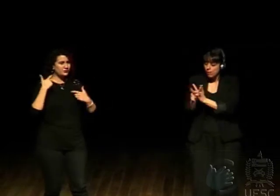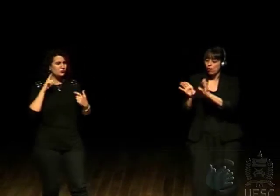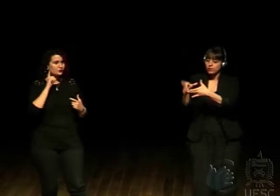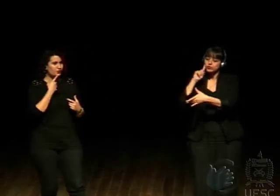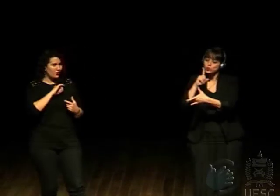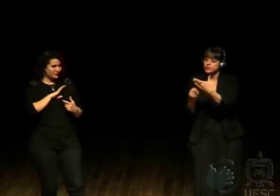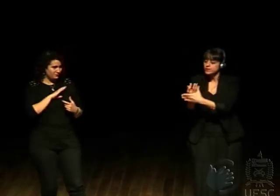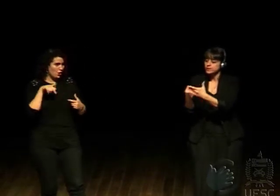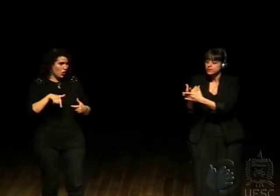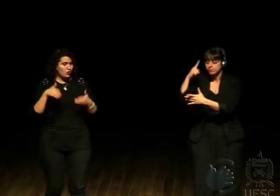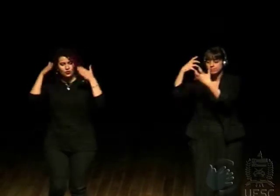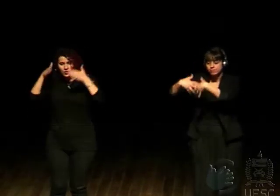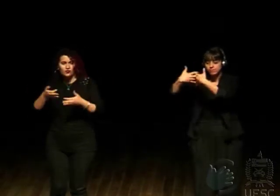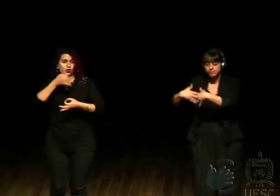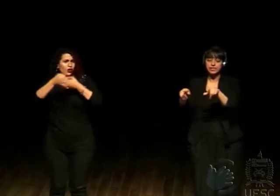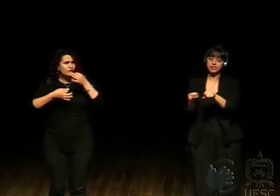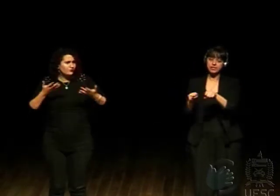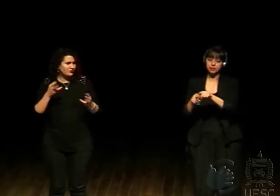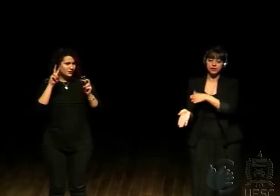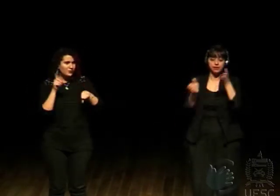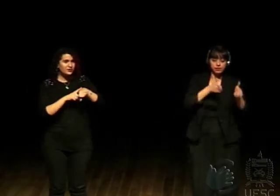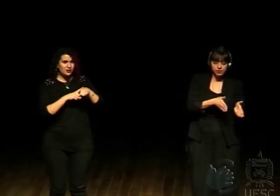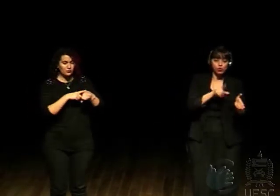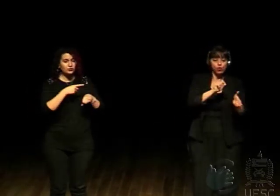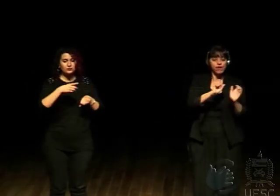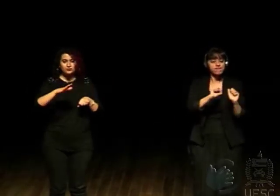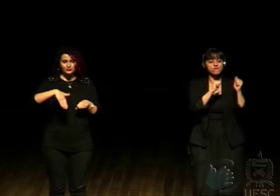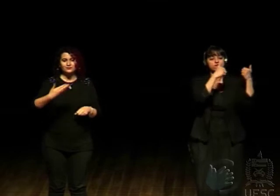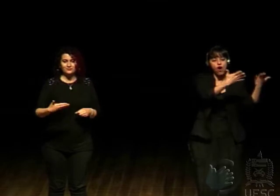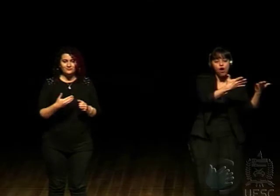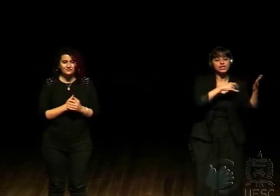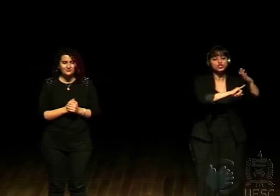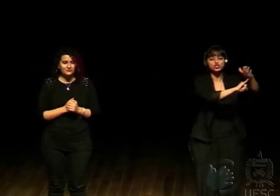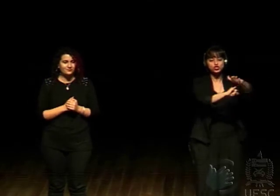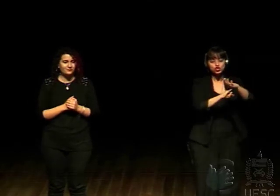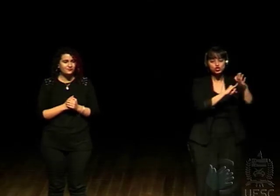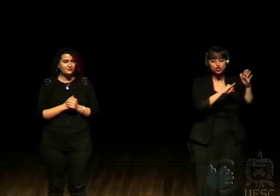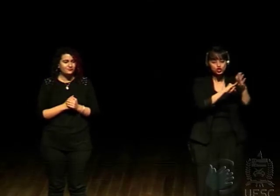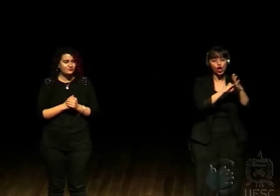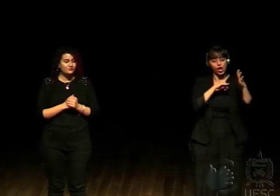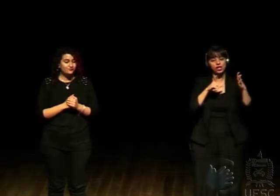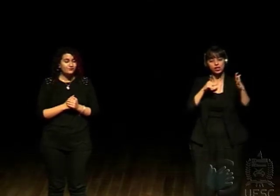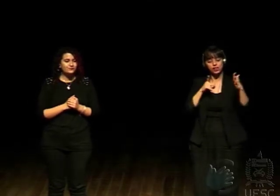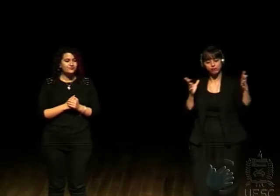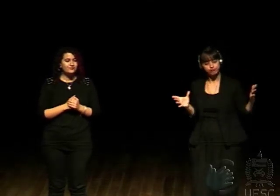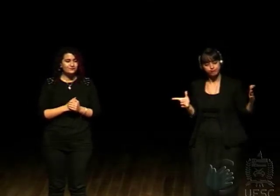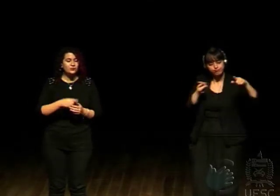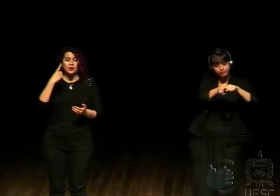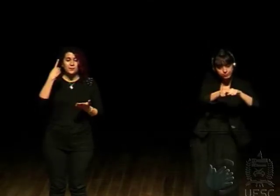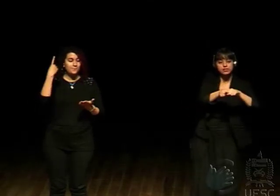ha emprendido, y por otro lado, acciones de externos, instituciones externas que han convocado a las personas sordas a